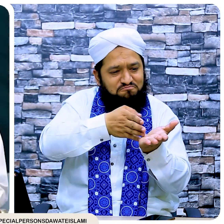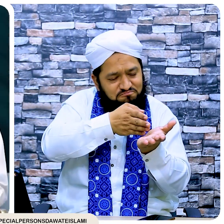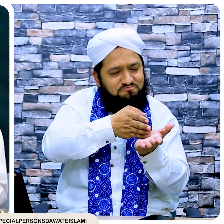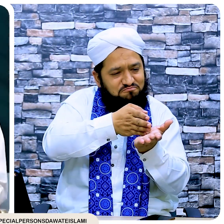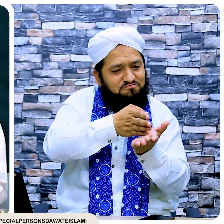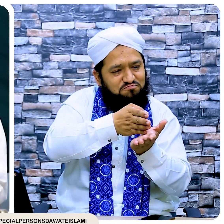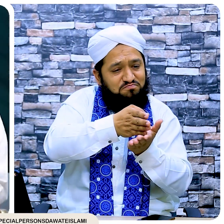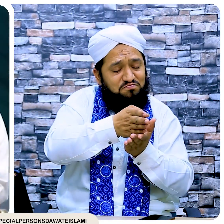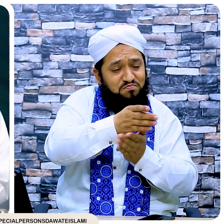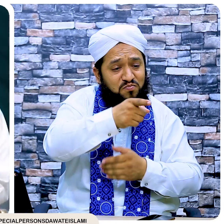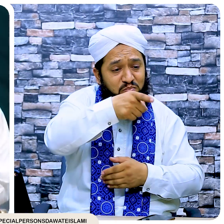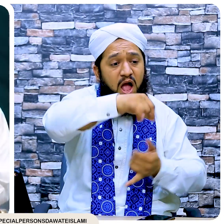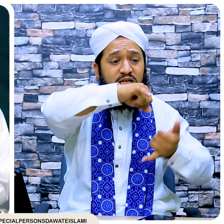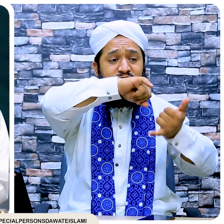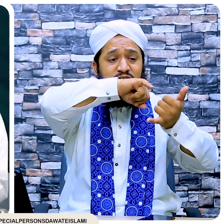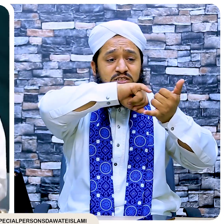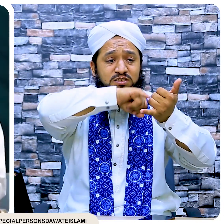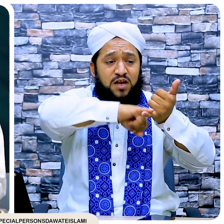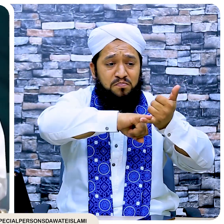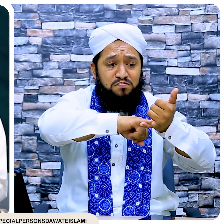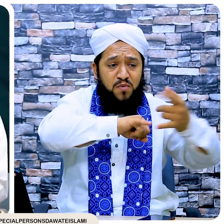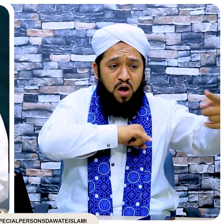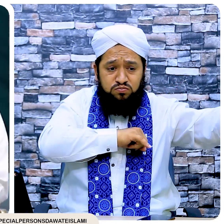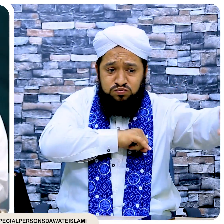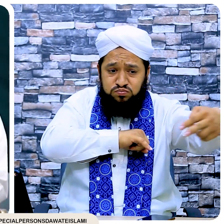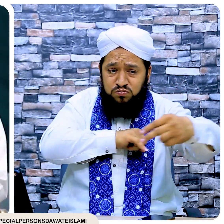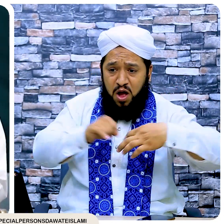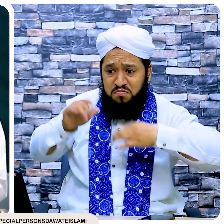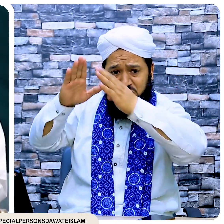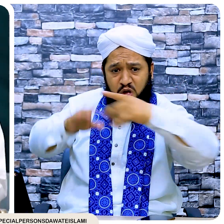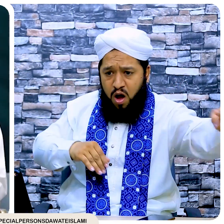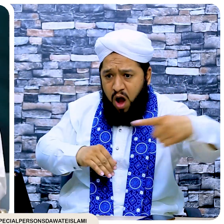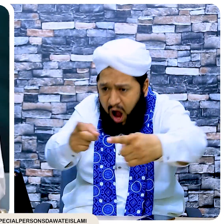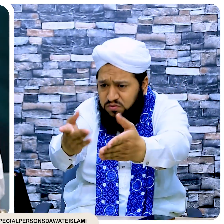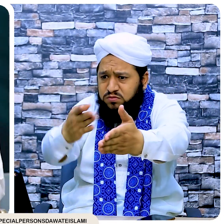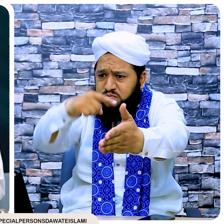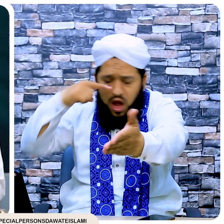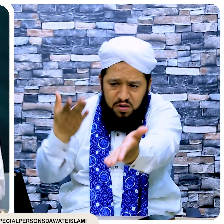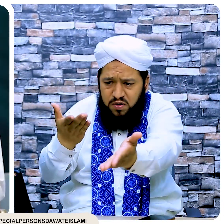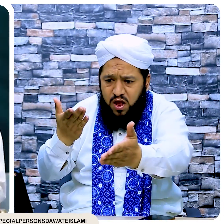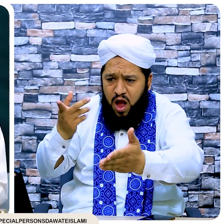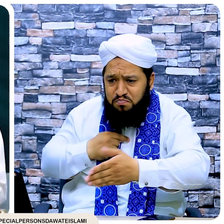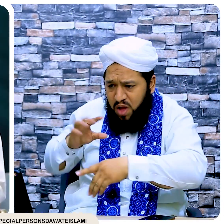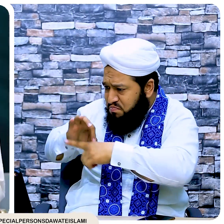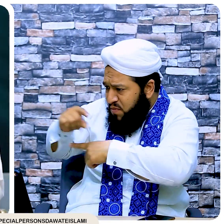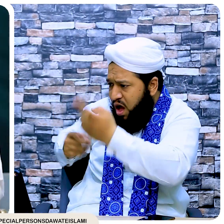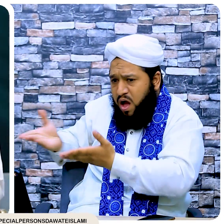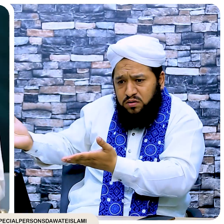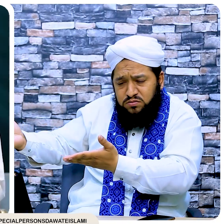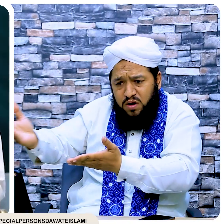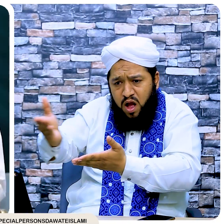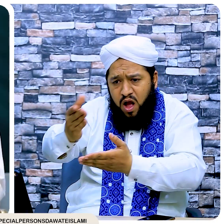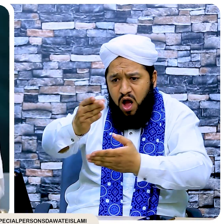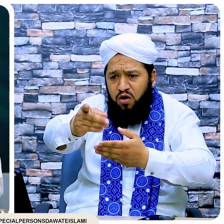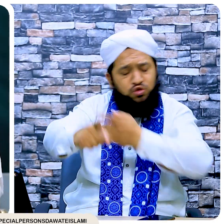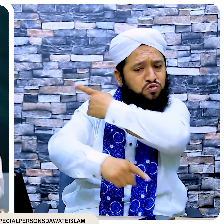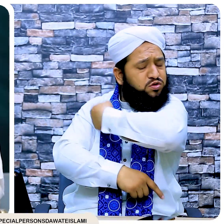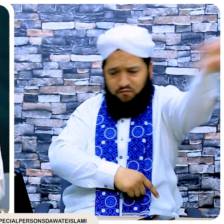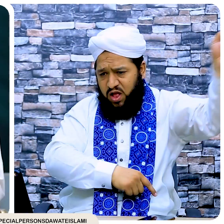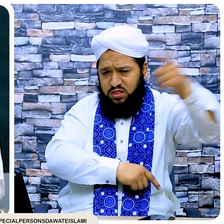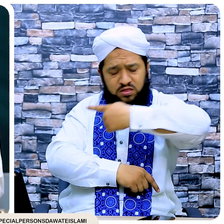ایک شکی نے گود میں ہی تیر مارا اور امام رضی اللہ تعالیٰ عنہ، جن کی عمر ابھی 6 ماہ ہے، ان کا خون زمین پر